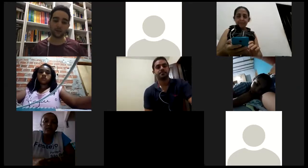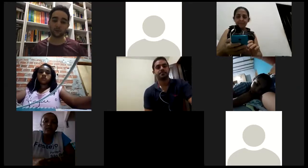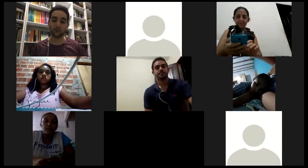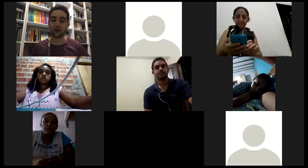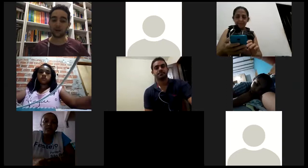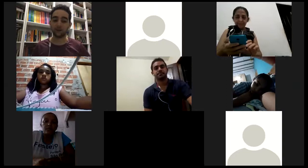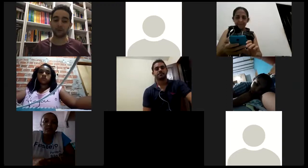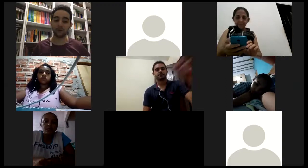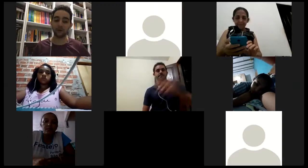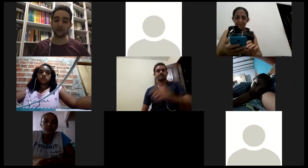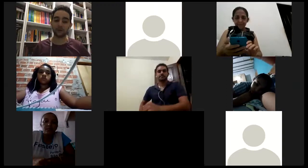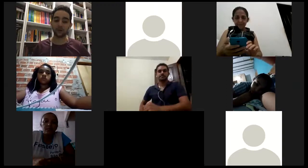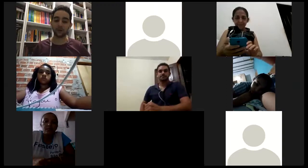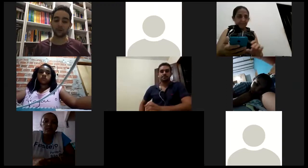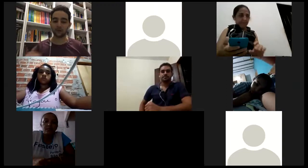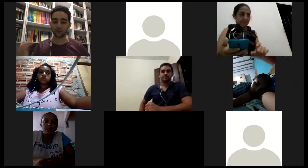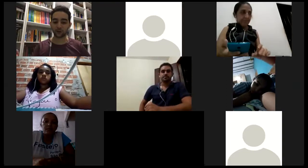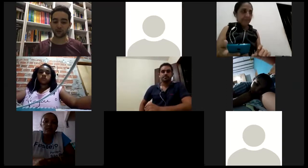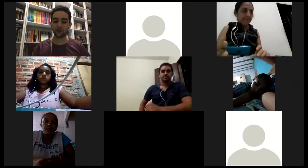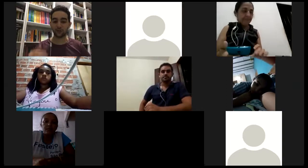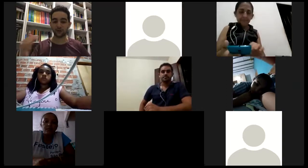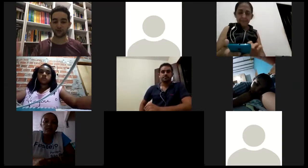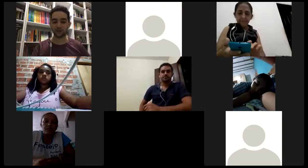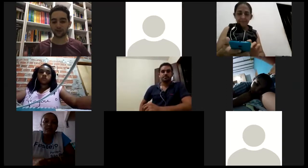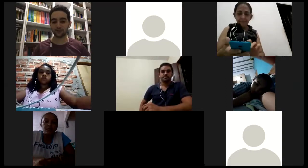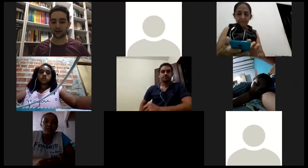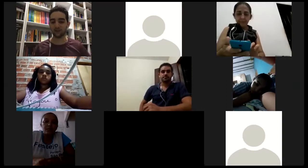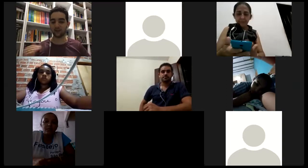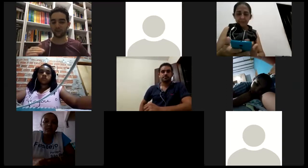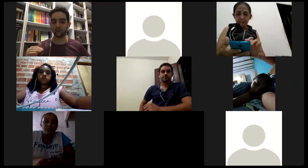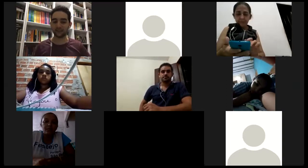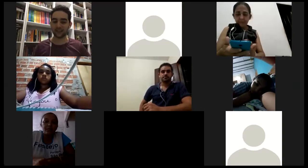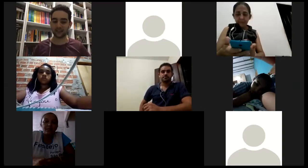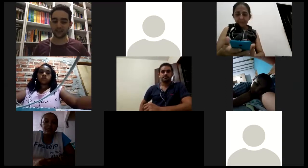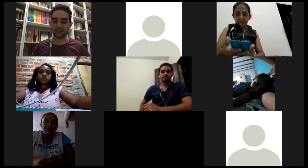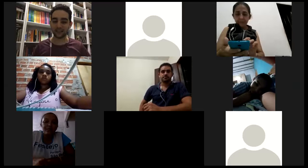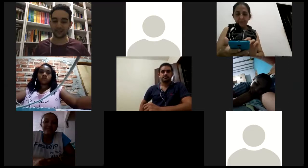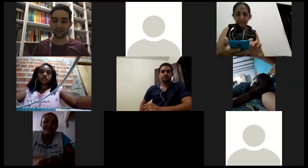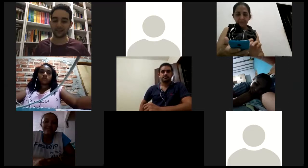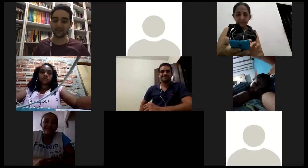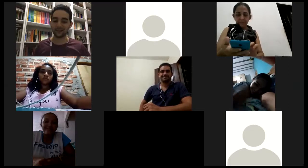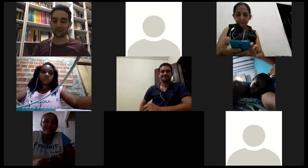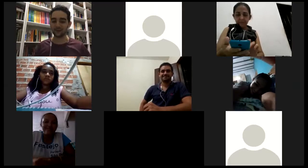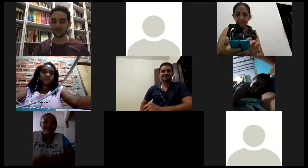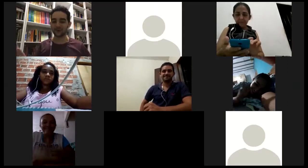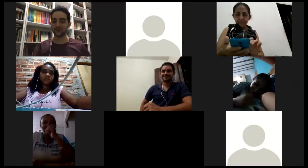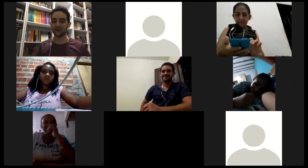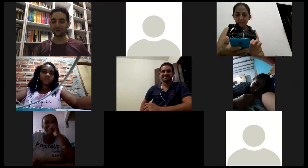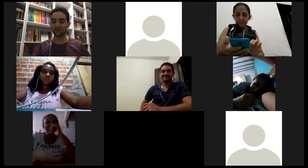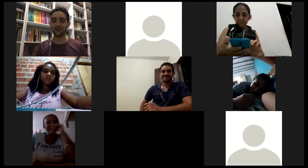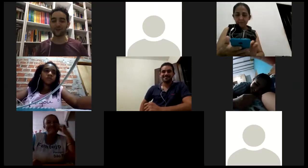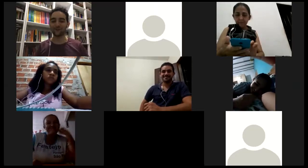aprendendo muito rápido. Tô achando que daqui a pouco a gente troca, eu passo para vocês da aula, eu fico sentado na cadeira e a gente continua a aula